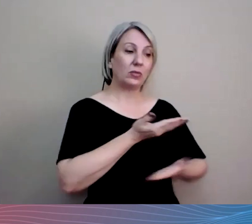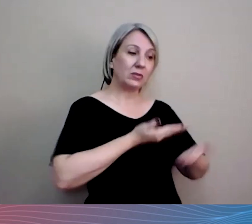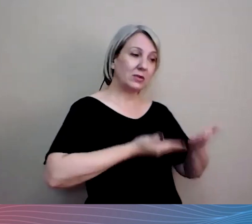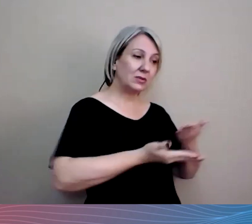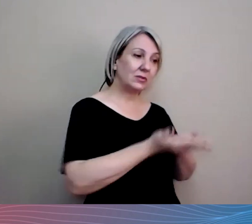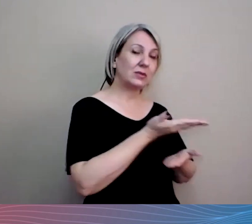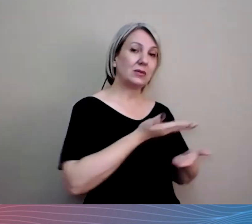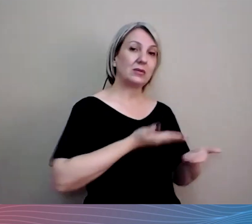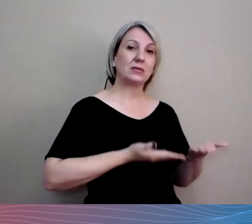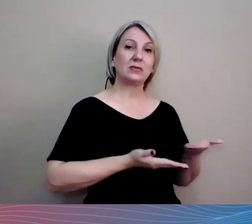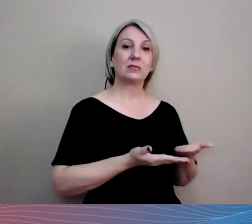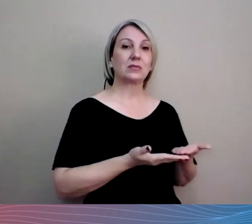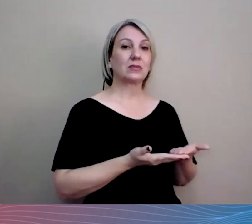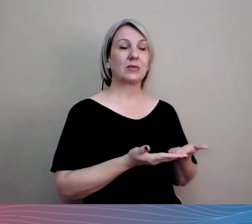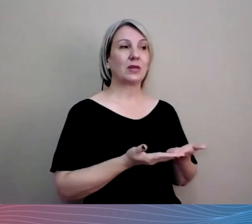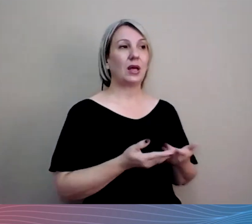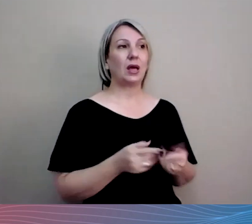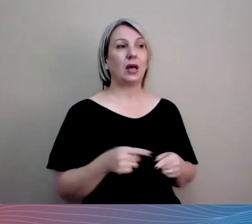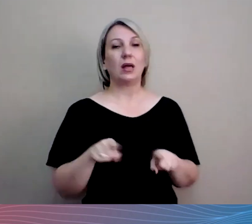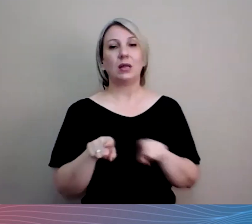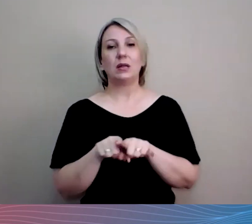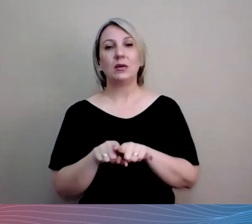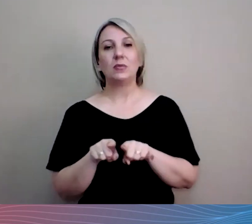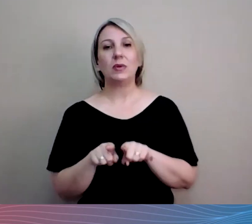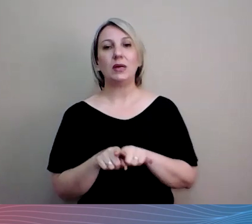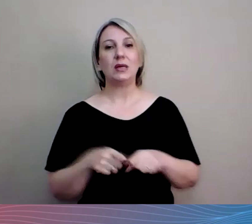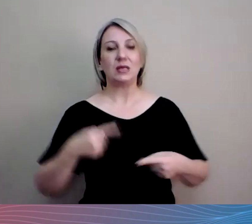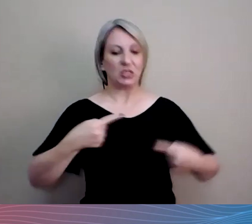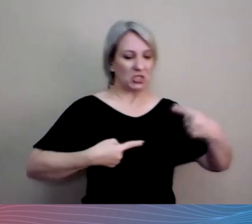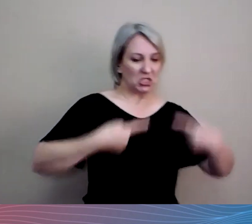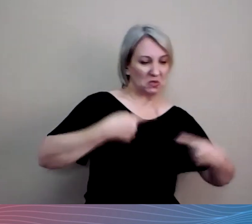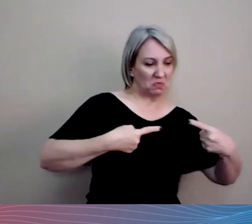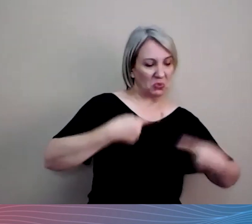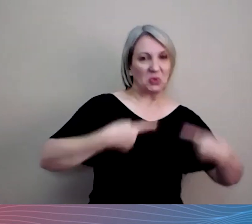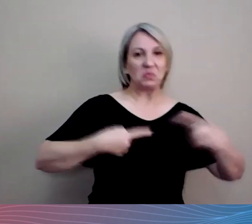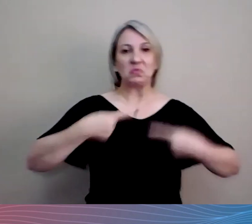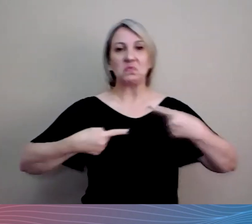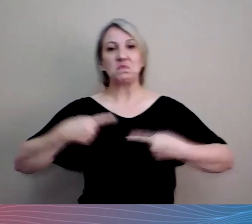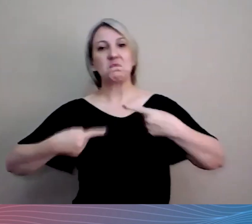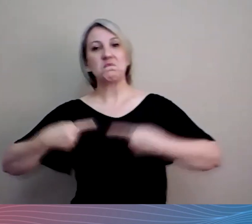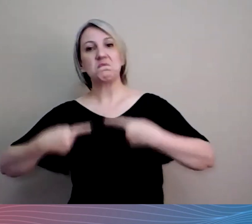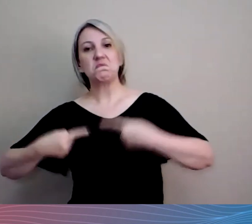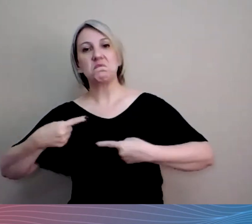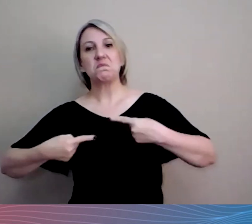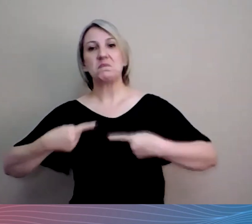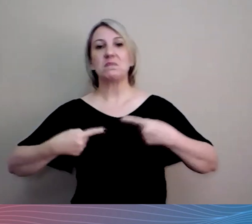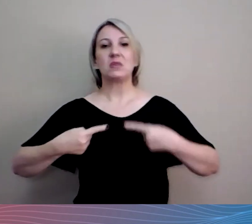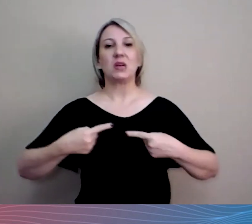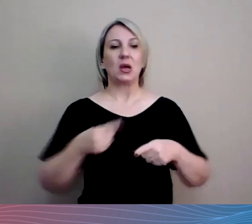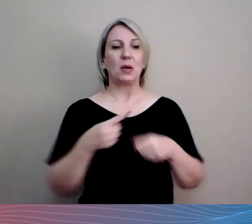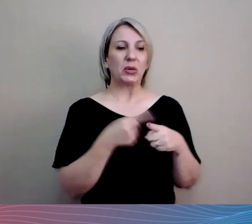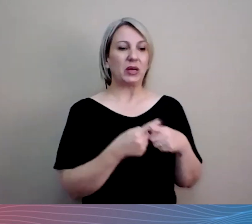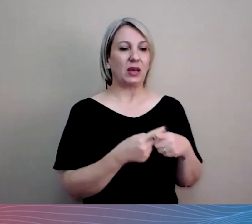em disputas quando você é contrariado. Bom, quando o homem natural é contrariado, sai de